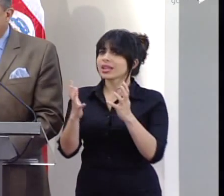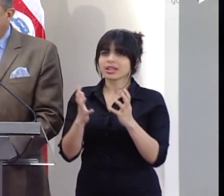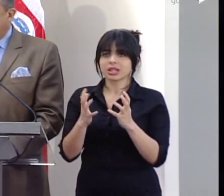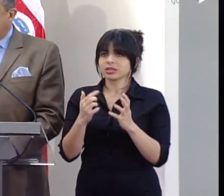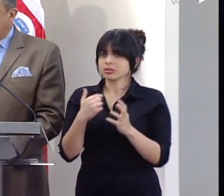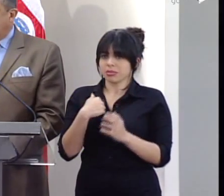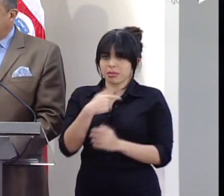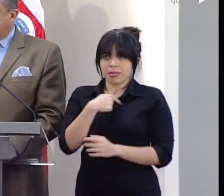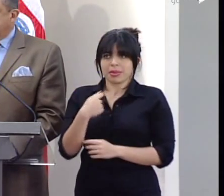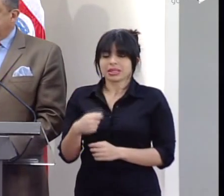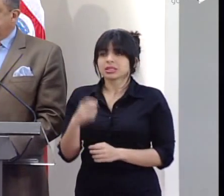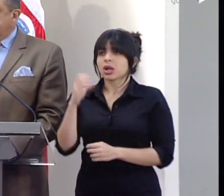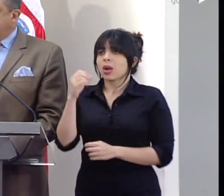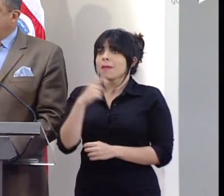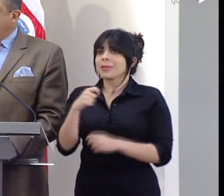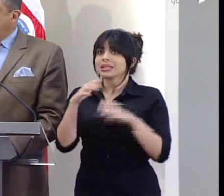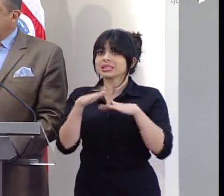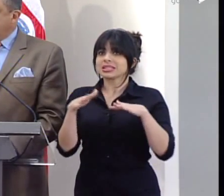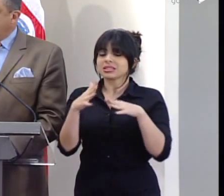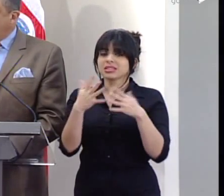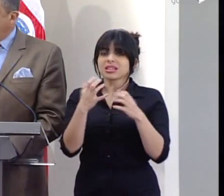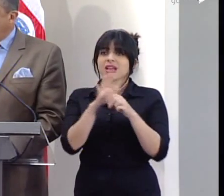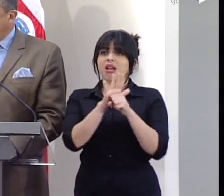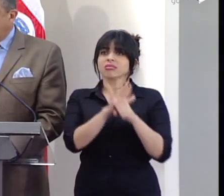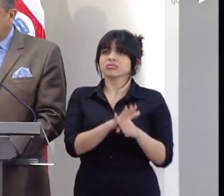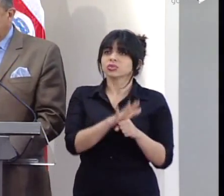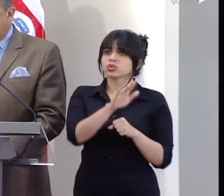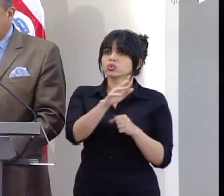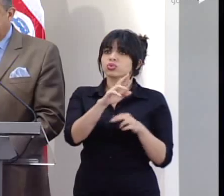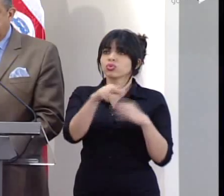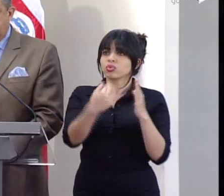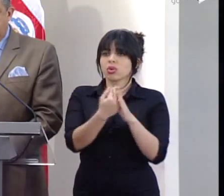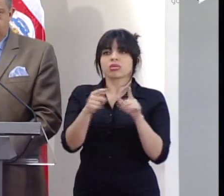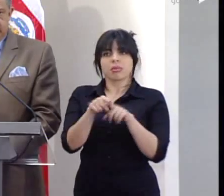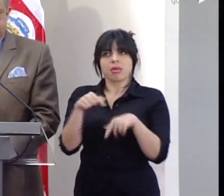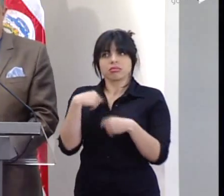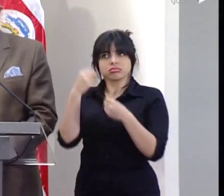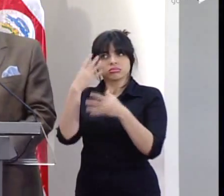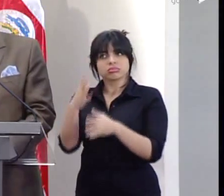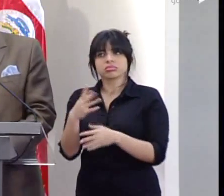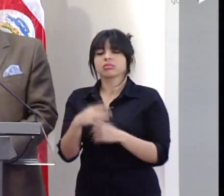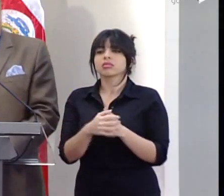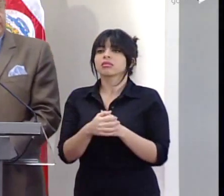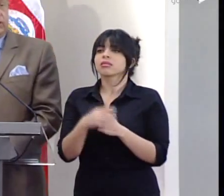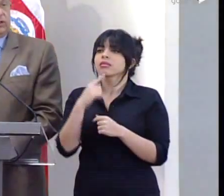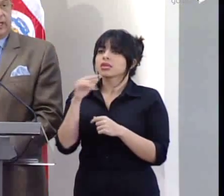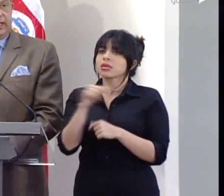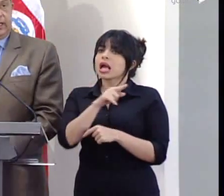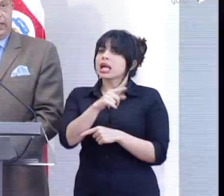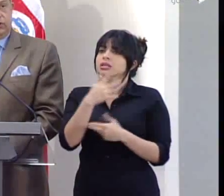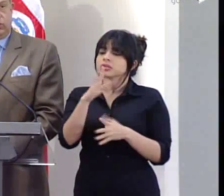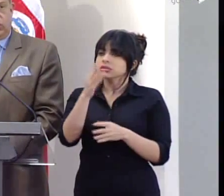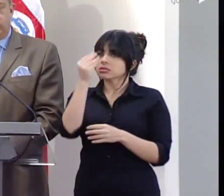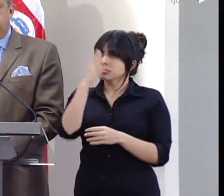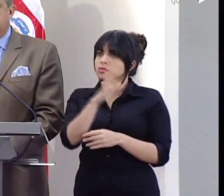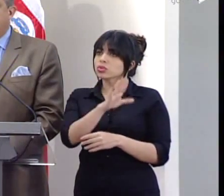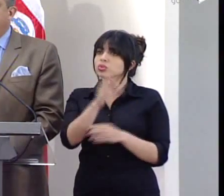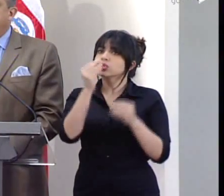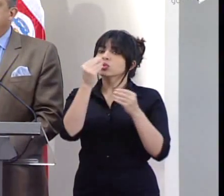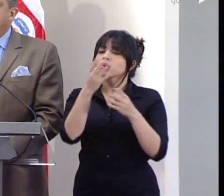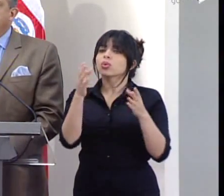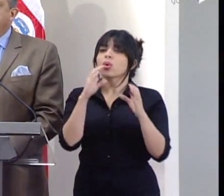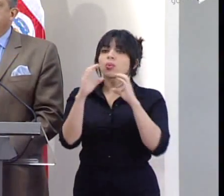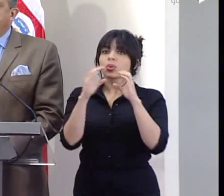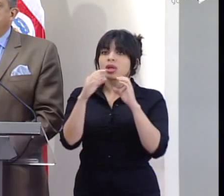del presidente o de la presidencia de socavar su autonomía. Lo dije aquí también en iguales términos, ella sí lo señala en su